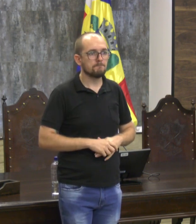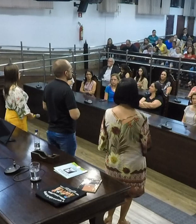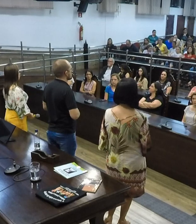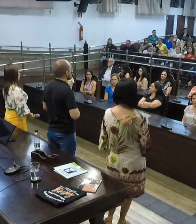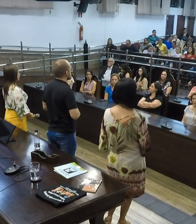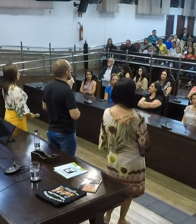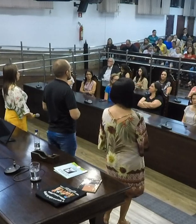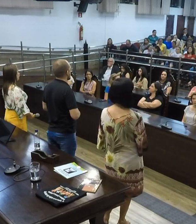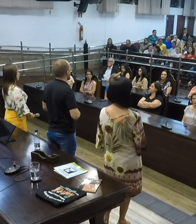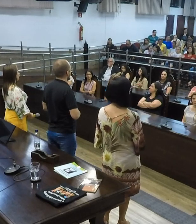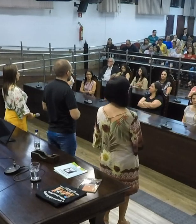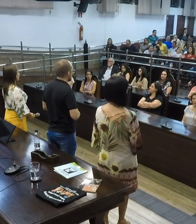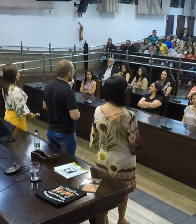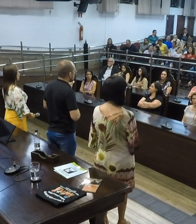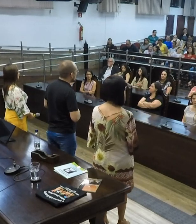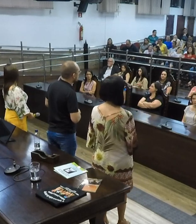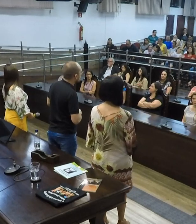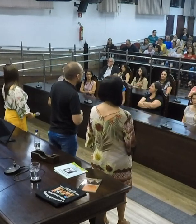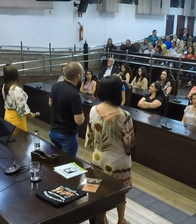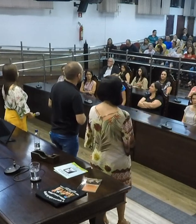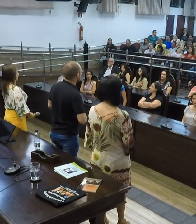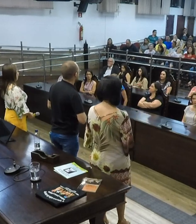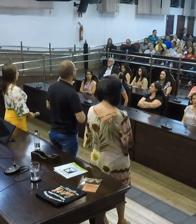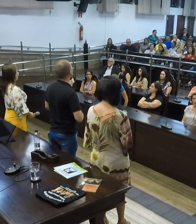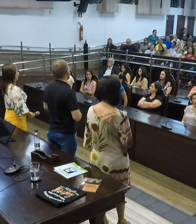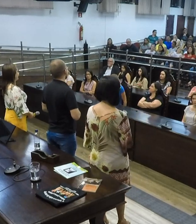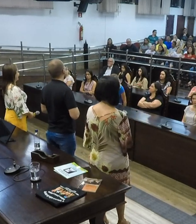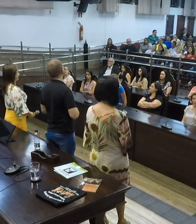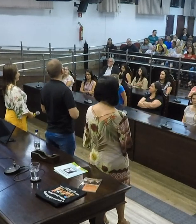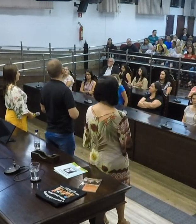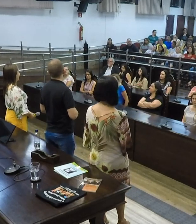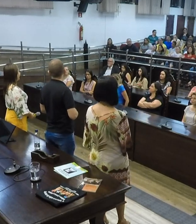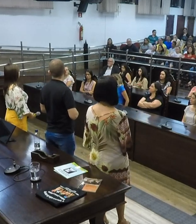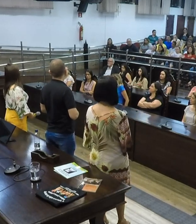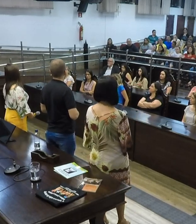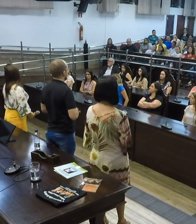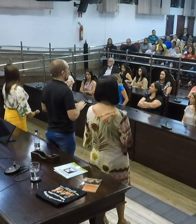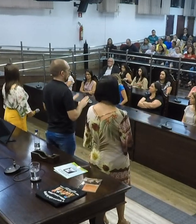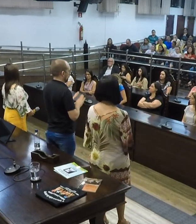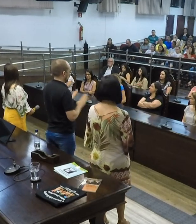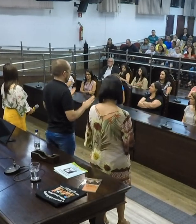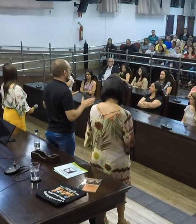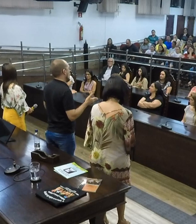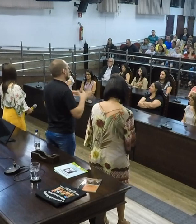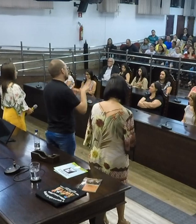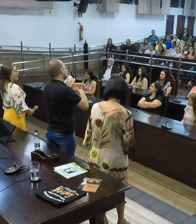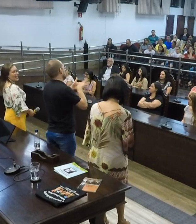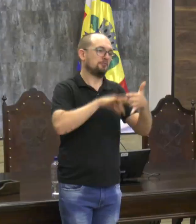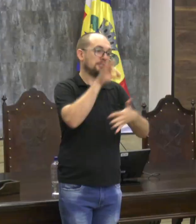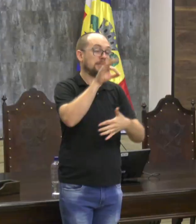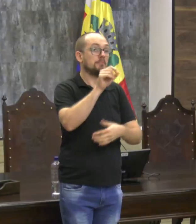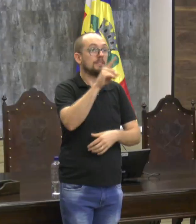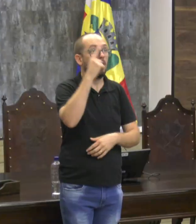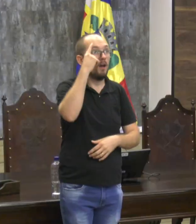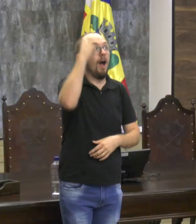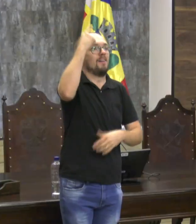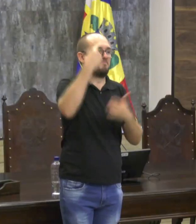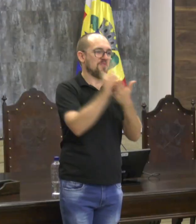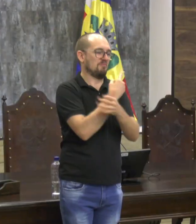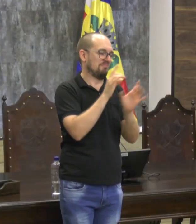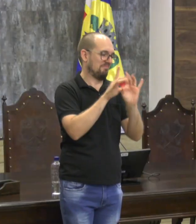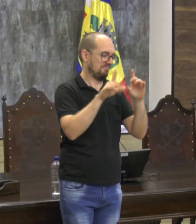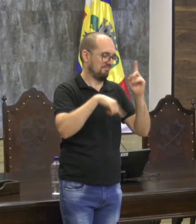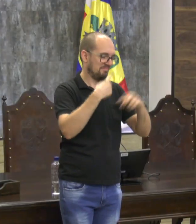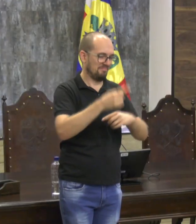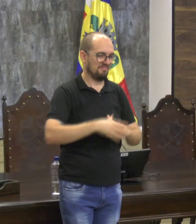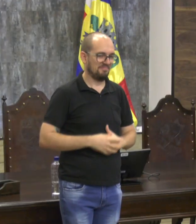vontade. Temos mais alguma? Vamos fazer então um sorteio? Enquanto isso, se de repente alguém, porventura, quiser se